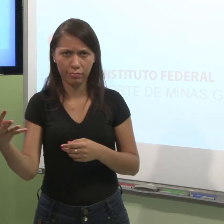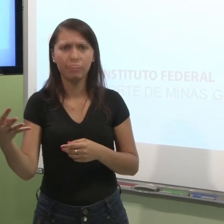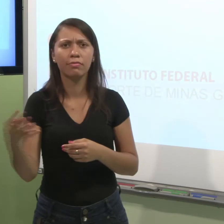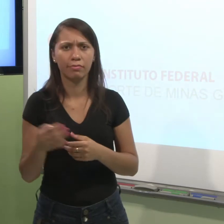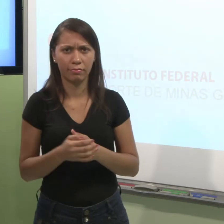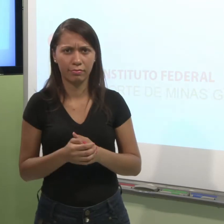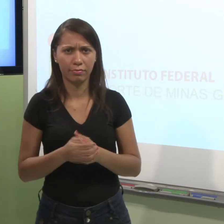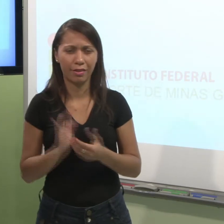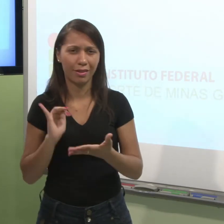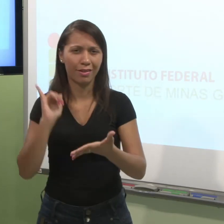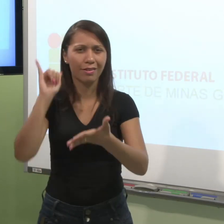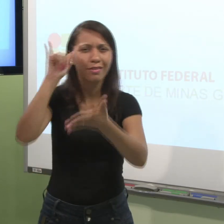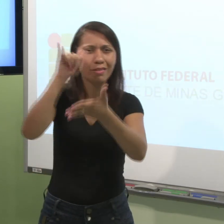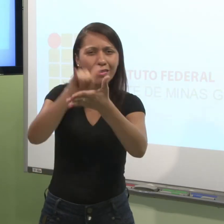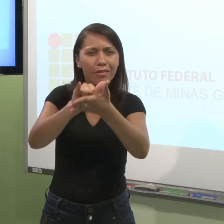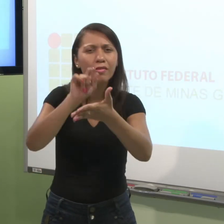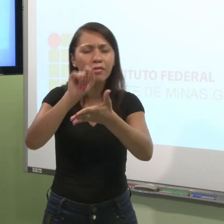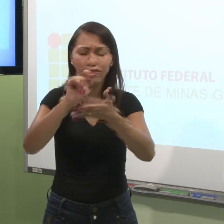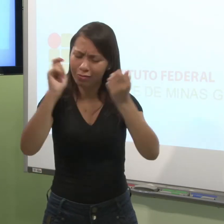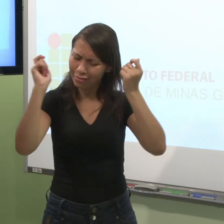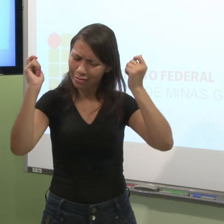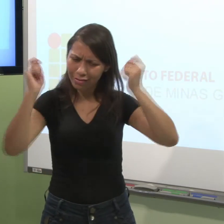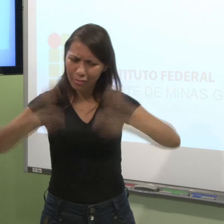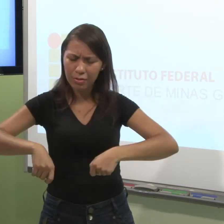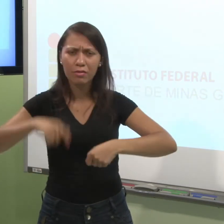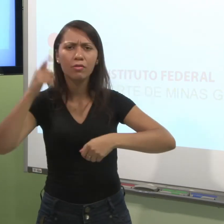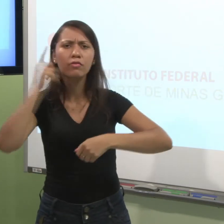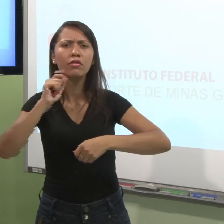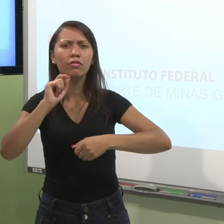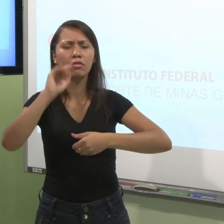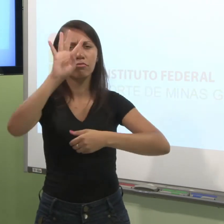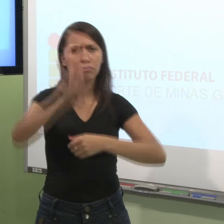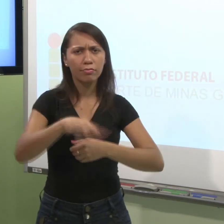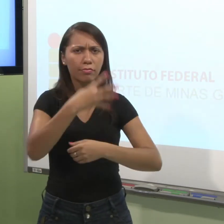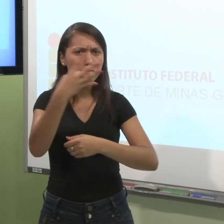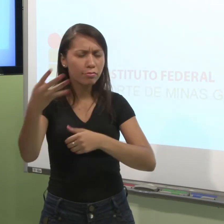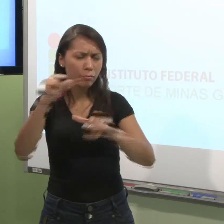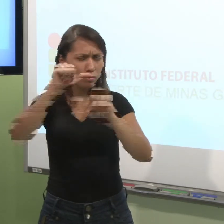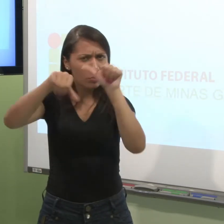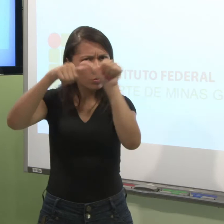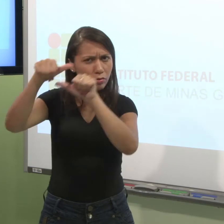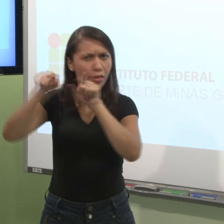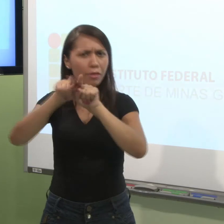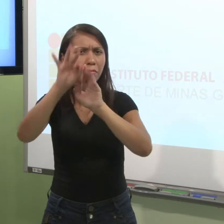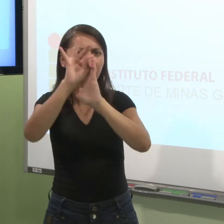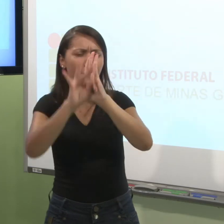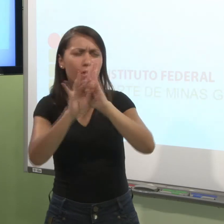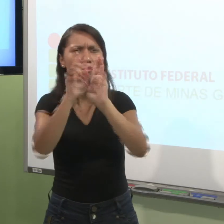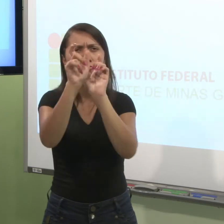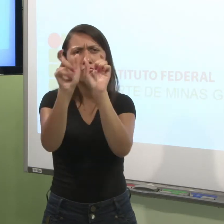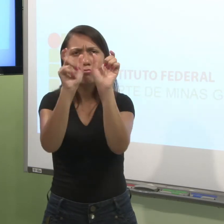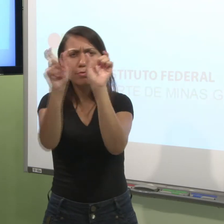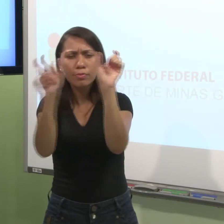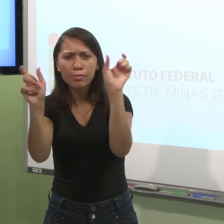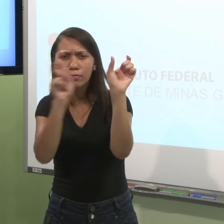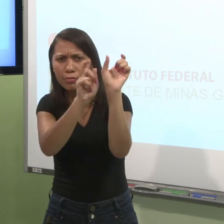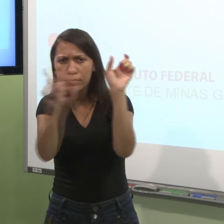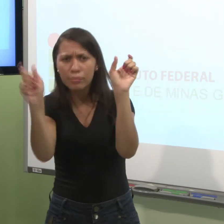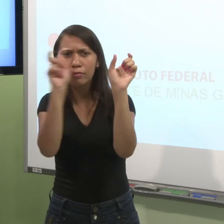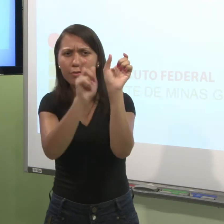a capacidade que se tem de alterar a aparência da planilha e do texto em suas células. Nesse tópico, iremos